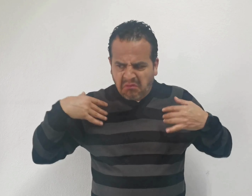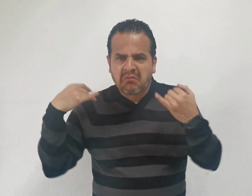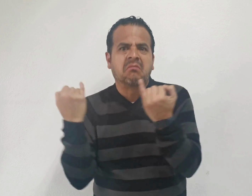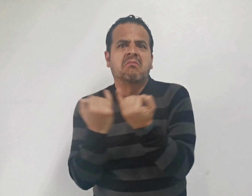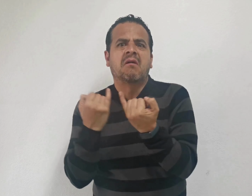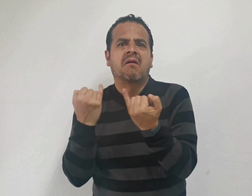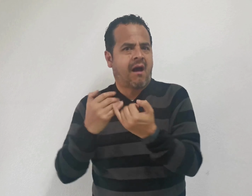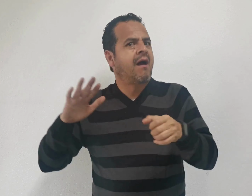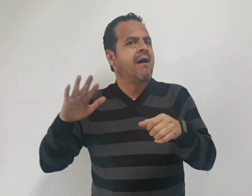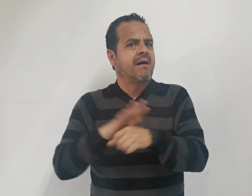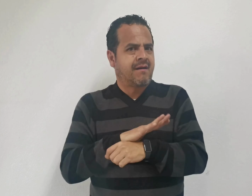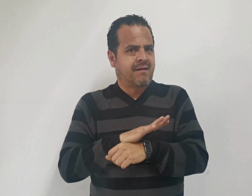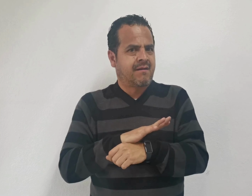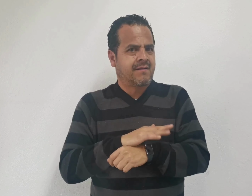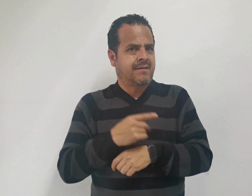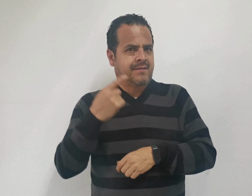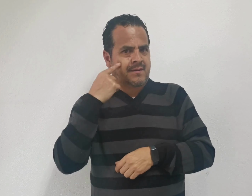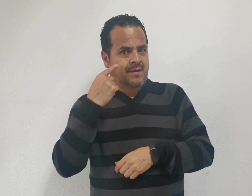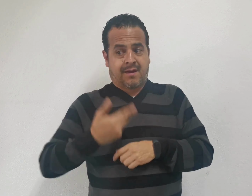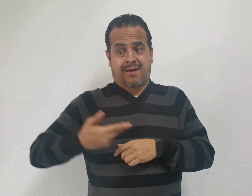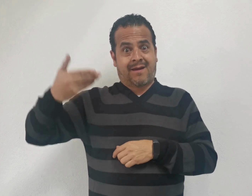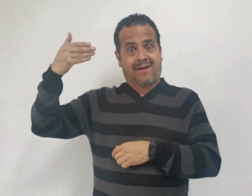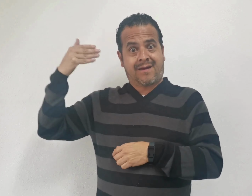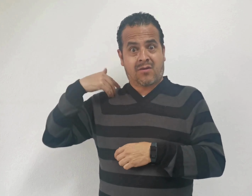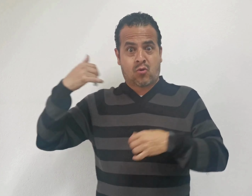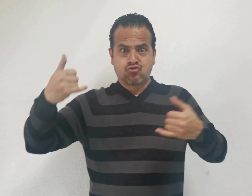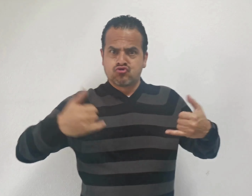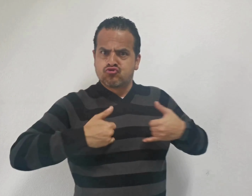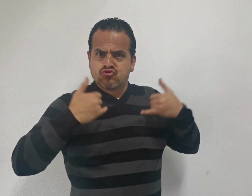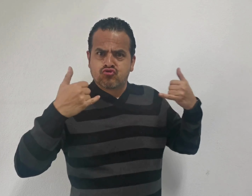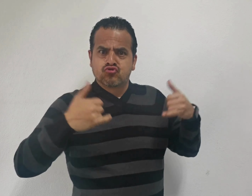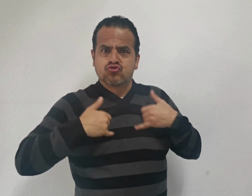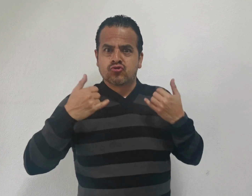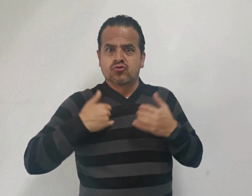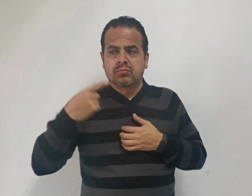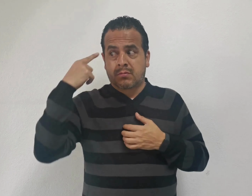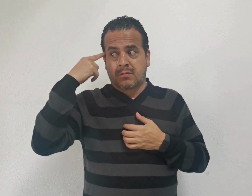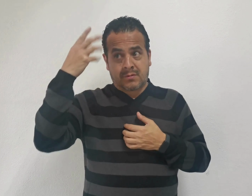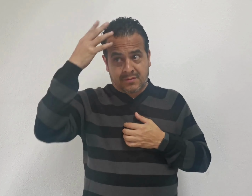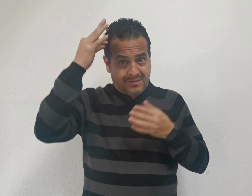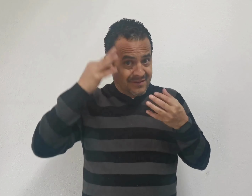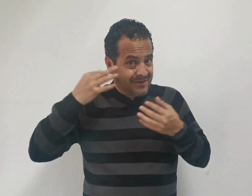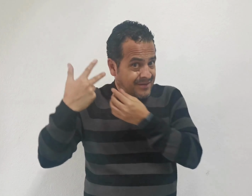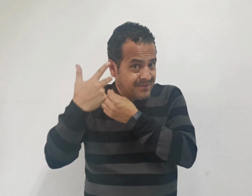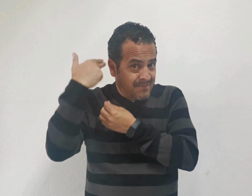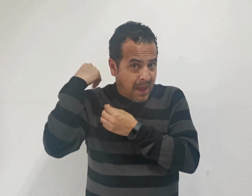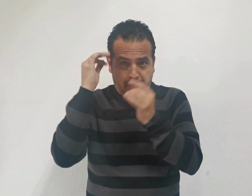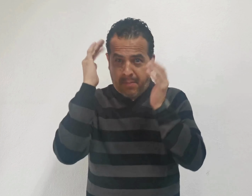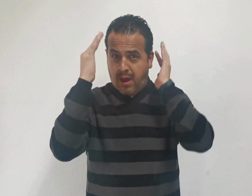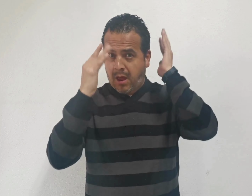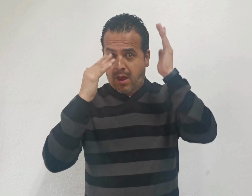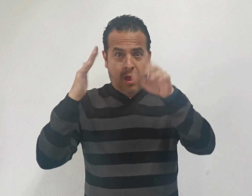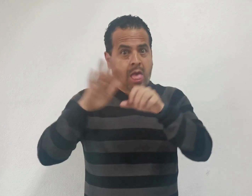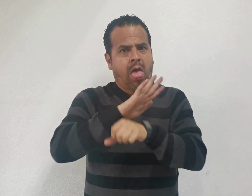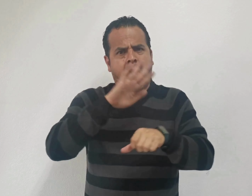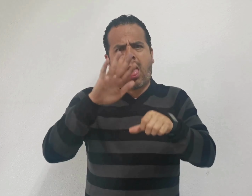con mi cabello Marco cierres simbólicos no me había dado cuenta de eso pero desde joven empecé a hacer como locuras con mi cabello